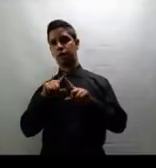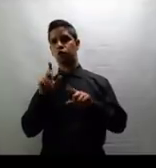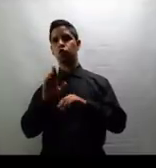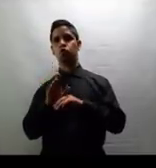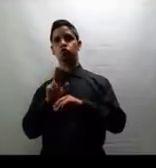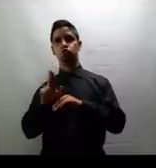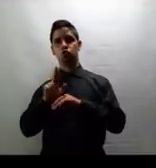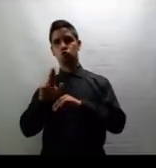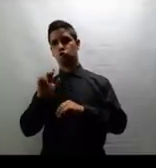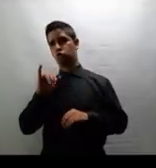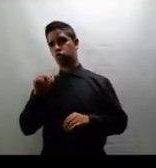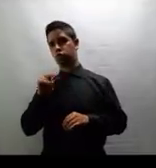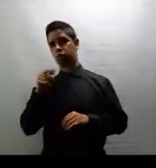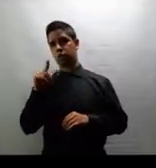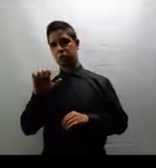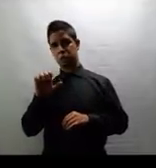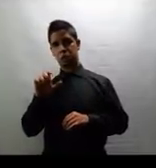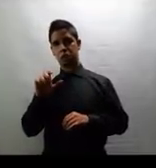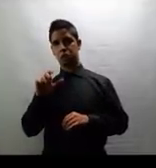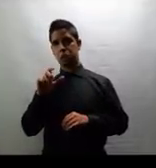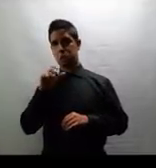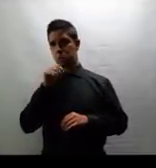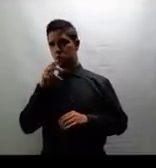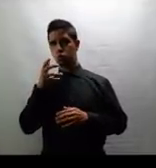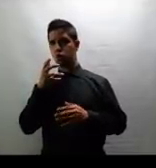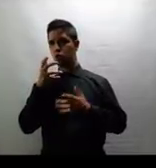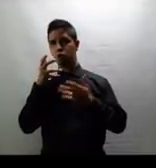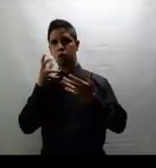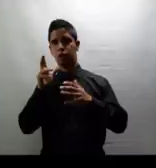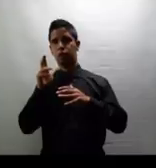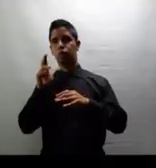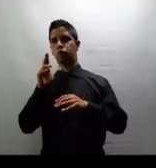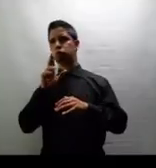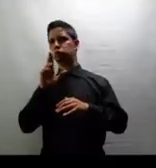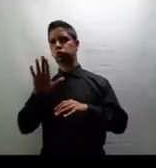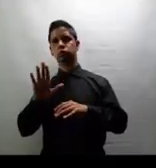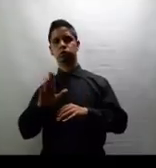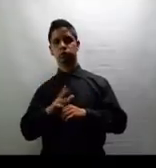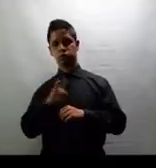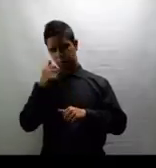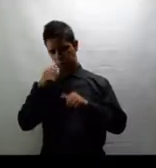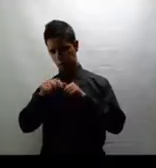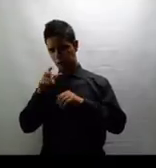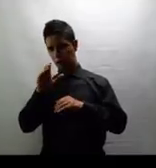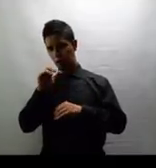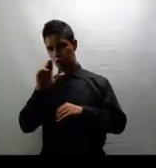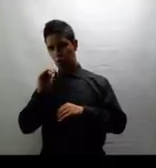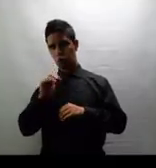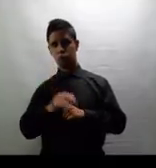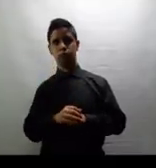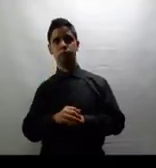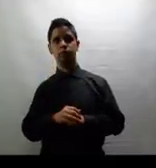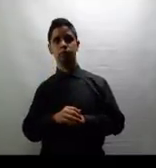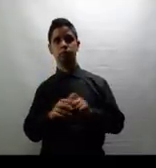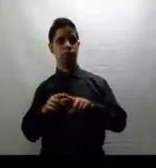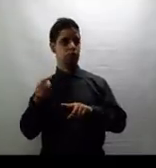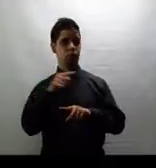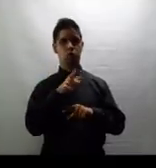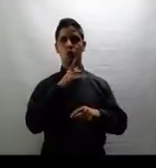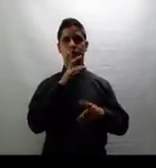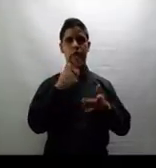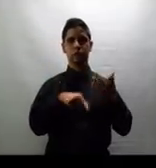no los queremos nueva era así el recuerdo en el coro que pasó que ellos inmediatamente le